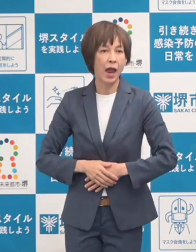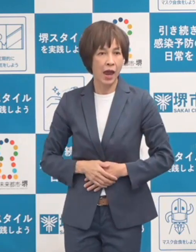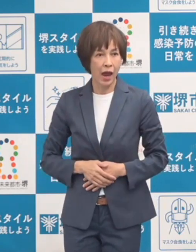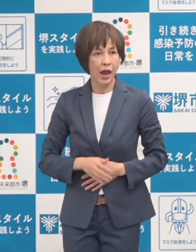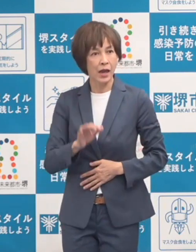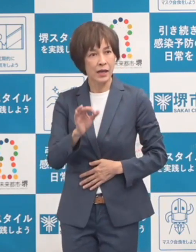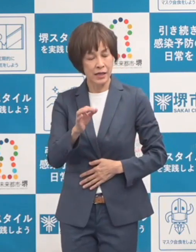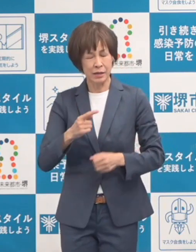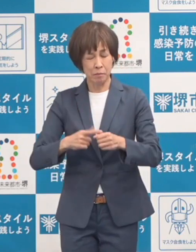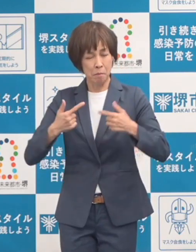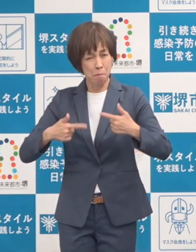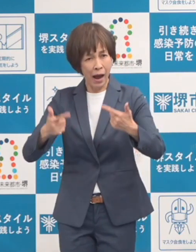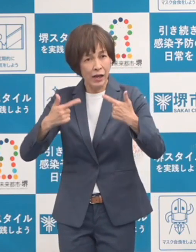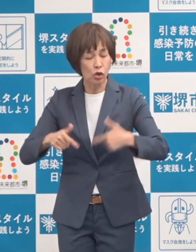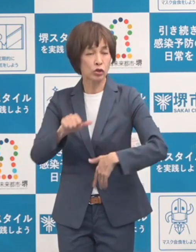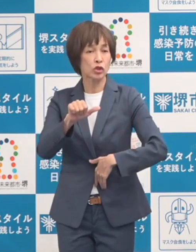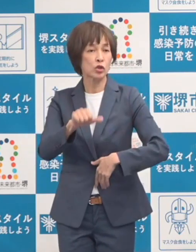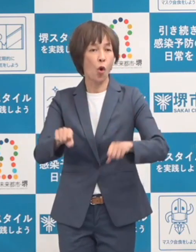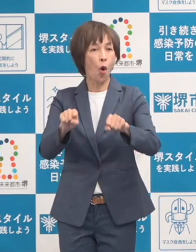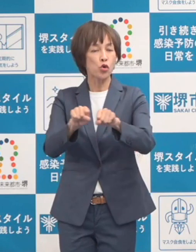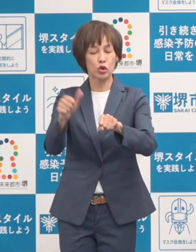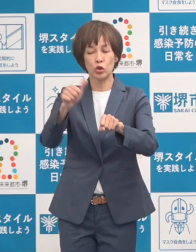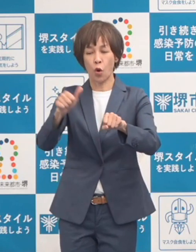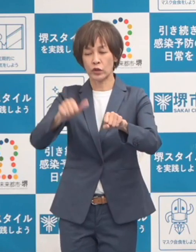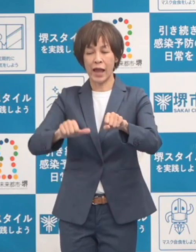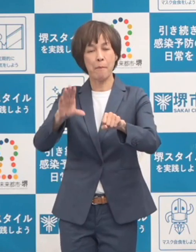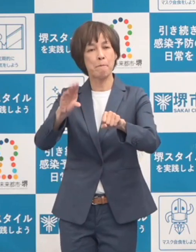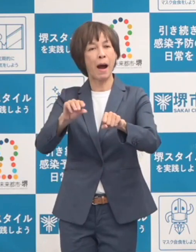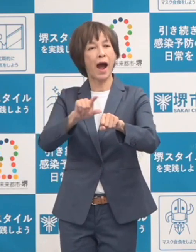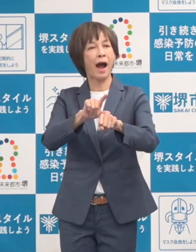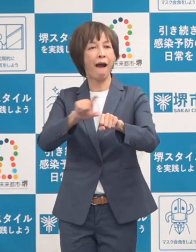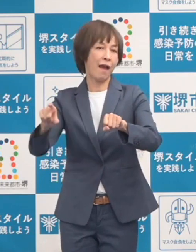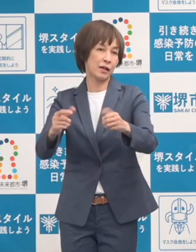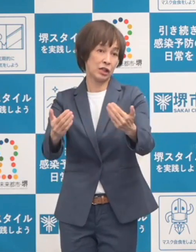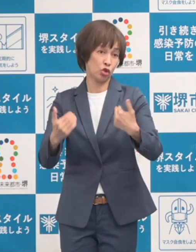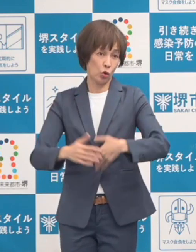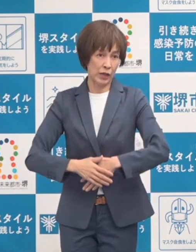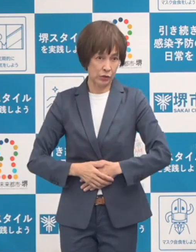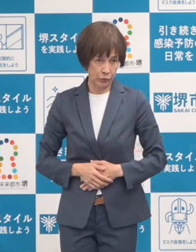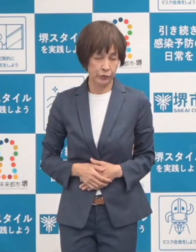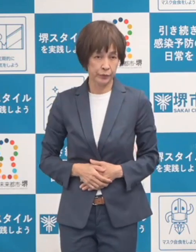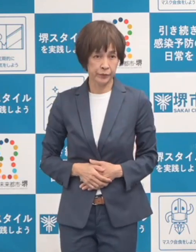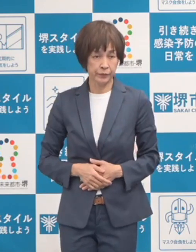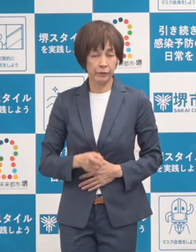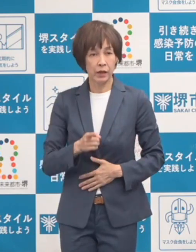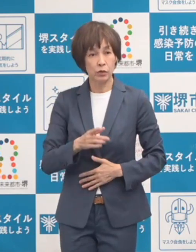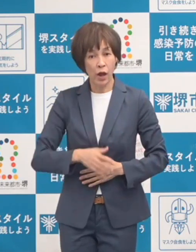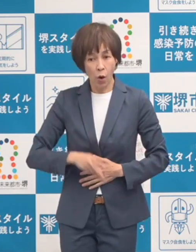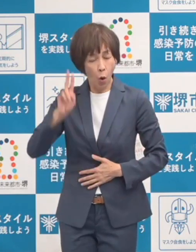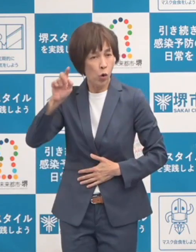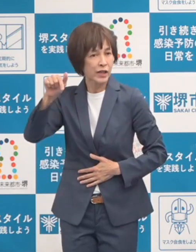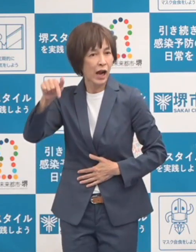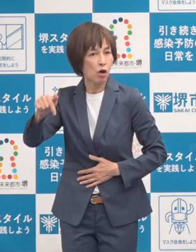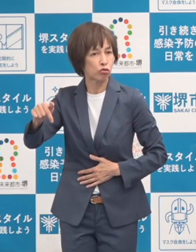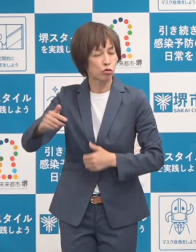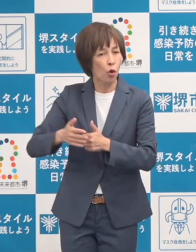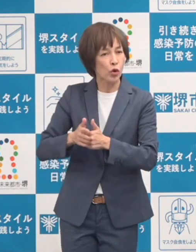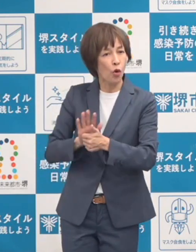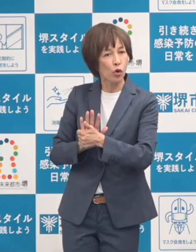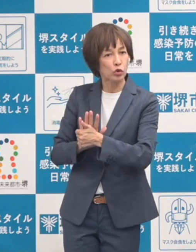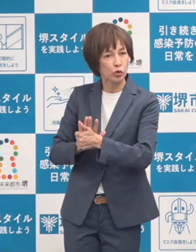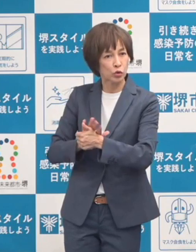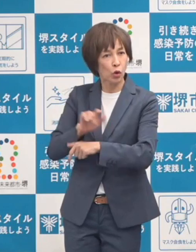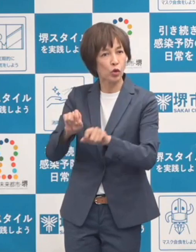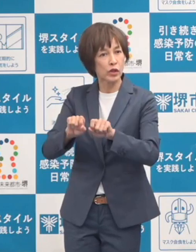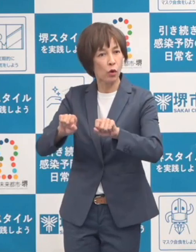ても毎年5億5000万円費用がかかります。それを大阪府と協力することによってです